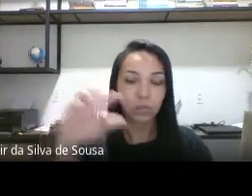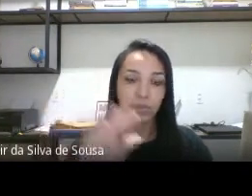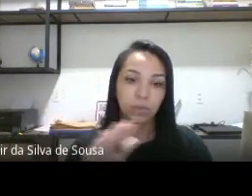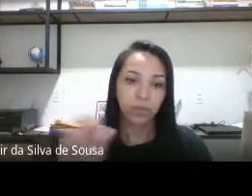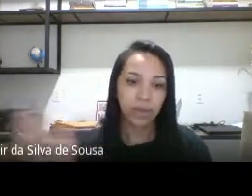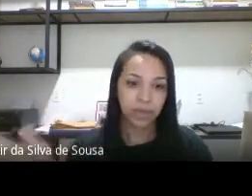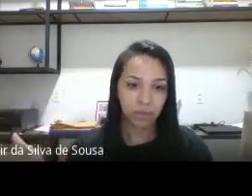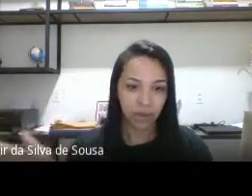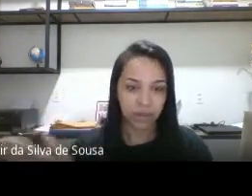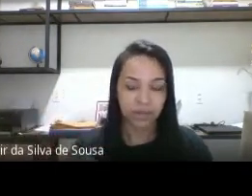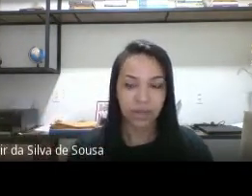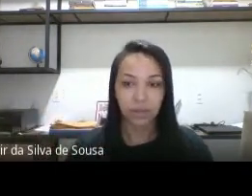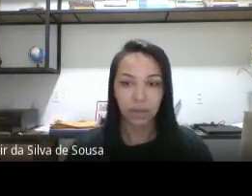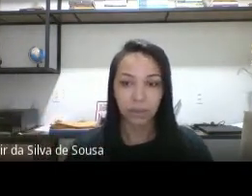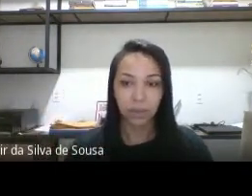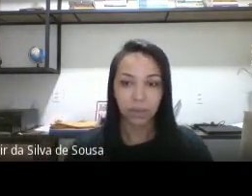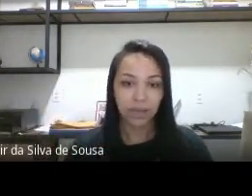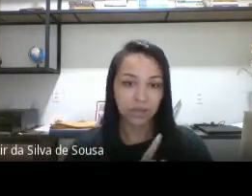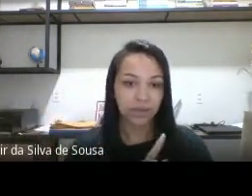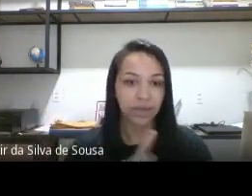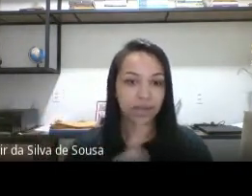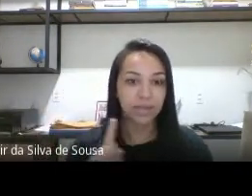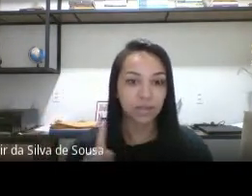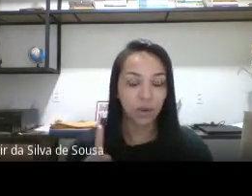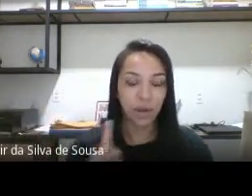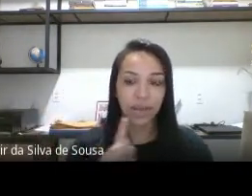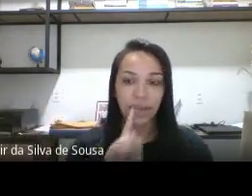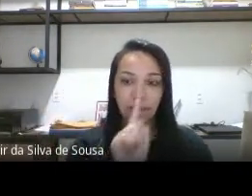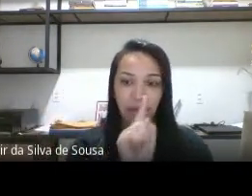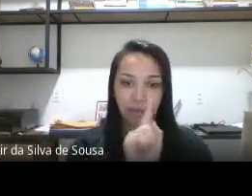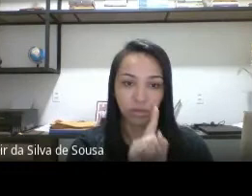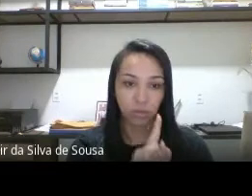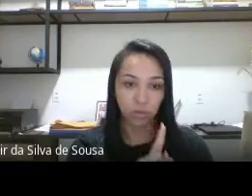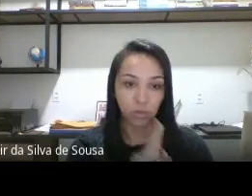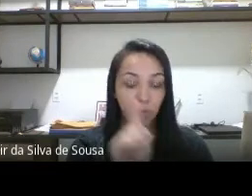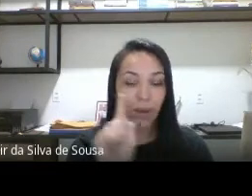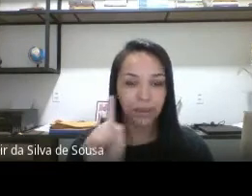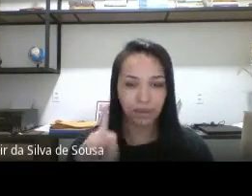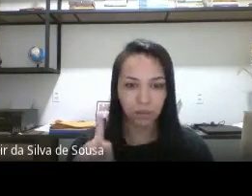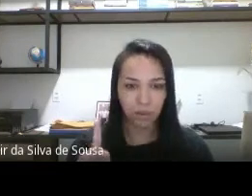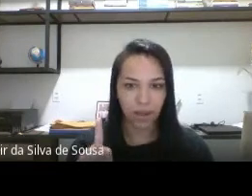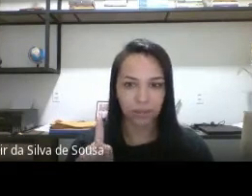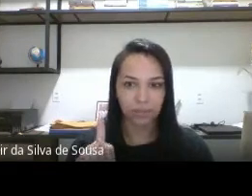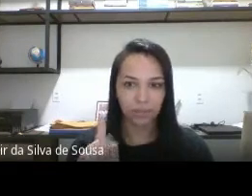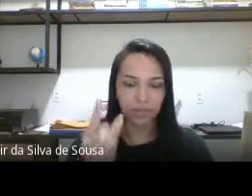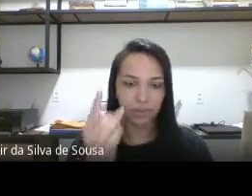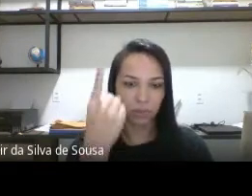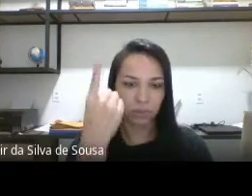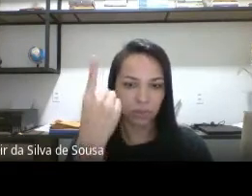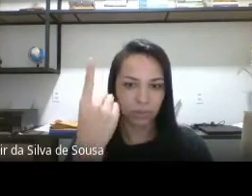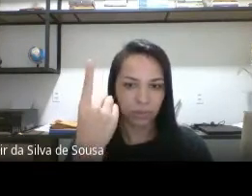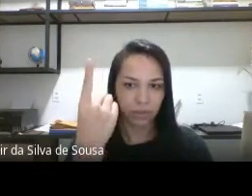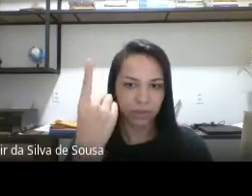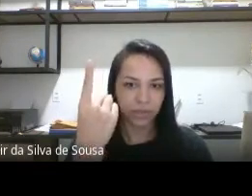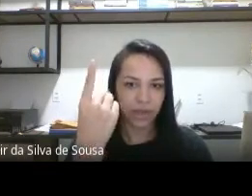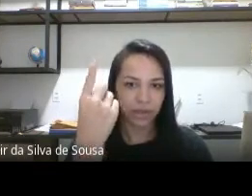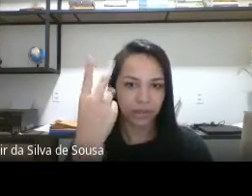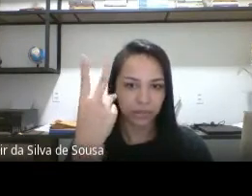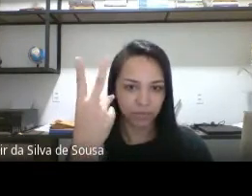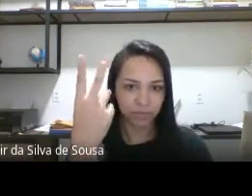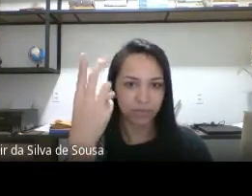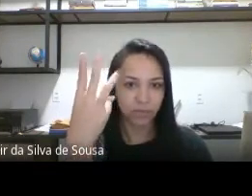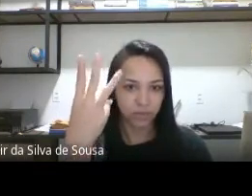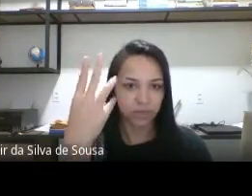são iguais, tá bom? A diferença é só aí do 1 até o 4. Então,